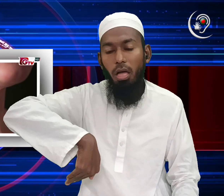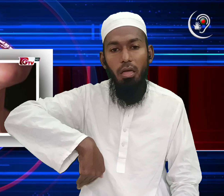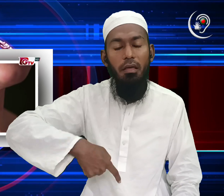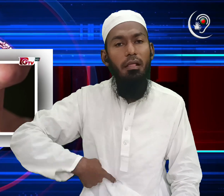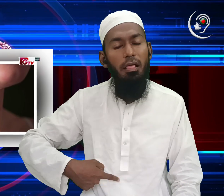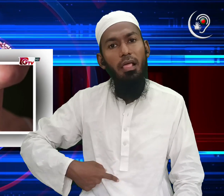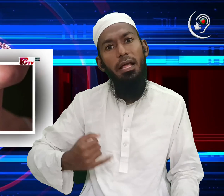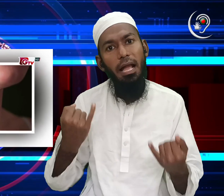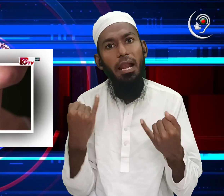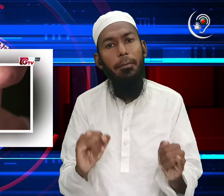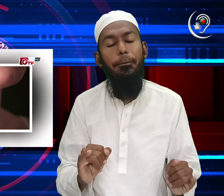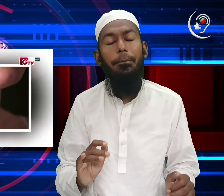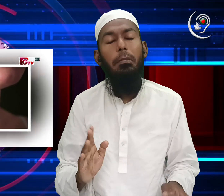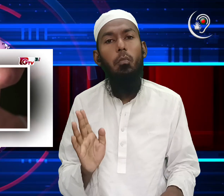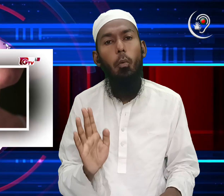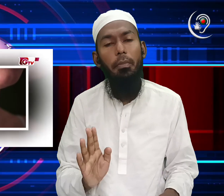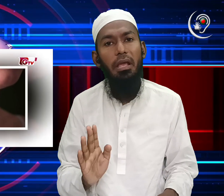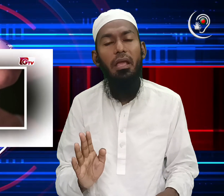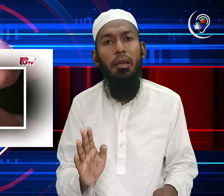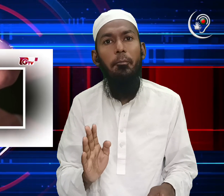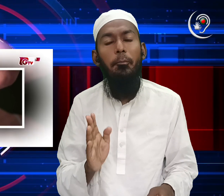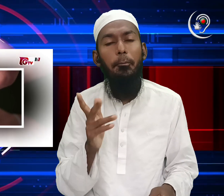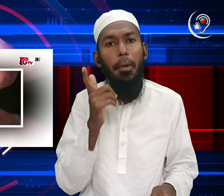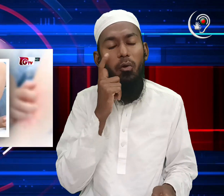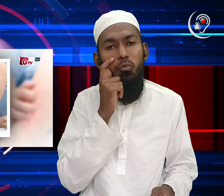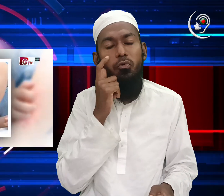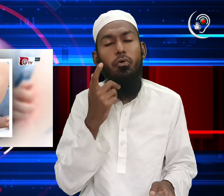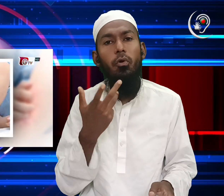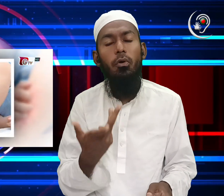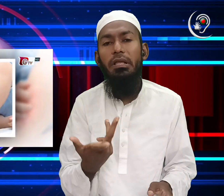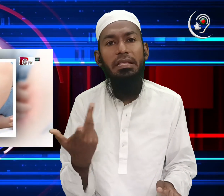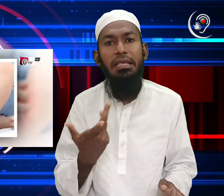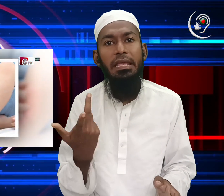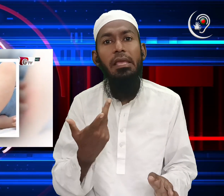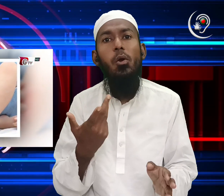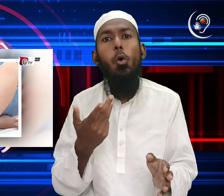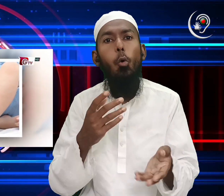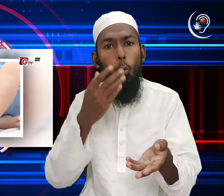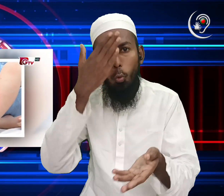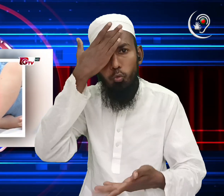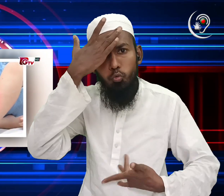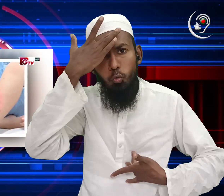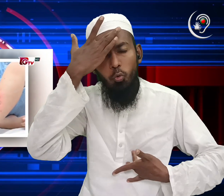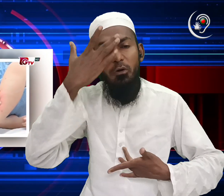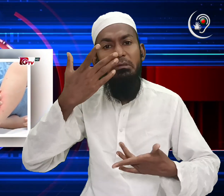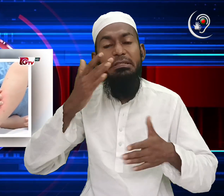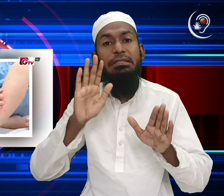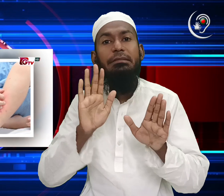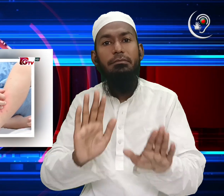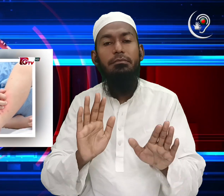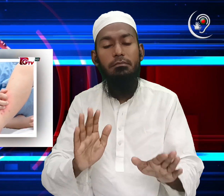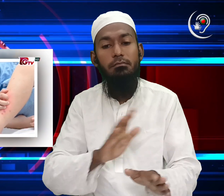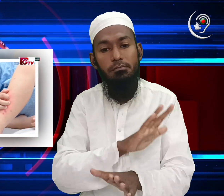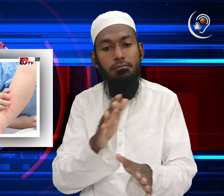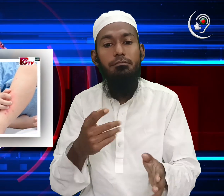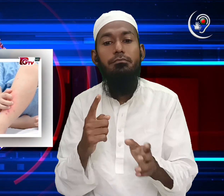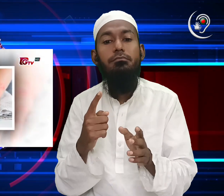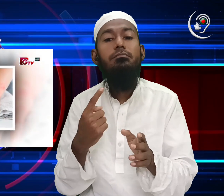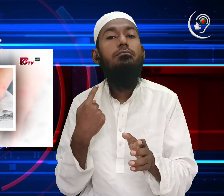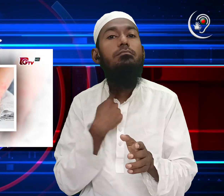পারে নানা উপসর্গ। এই রোগ থেকে বাঁচতে করণীয় কি, সে বিষয়েও পরামর্শ দিয়েছেন চিকিৎসকরা।